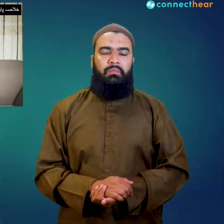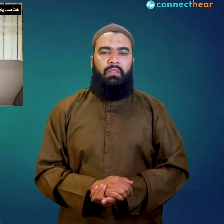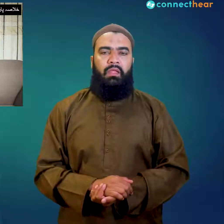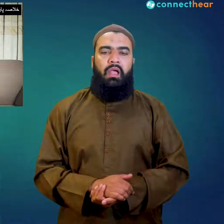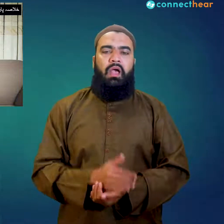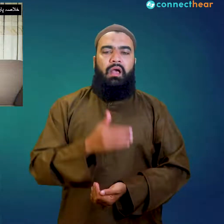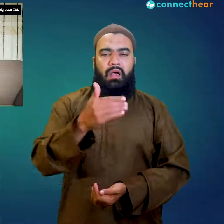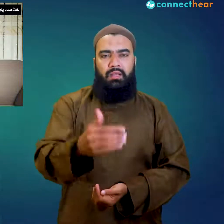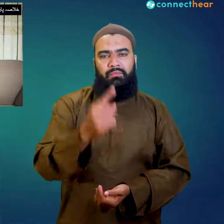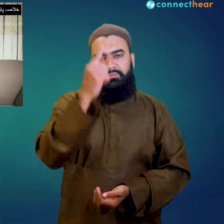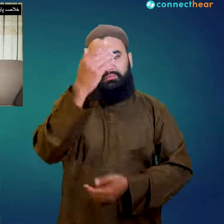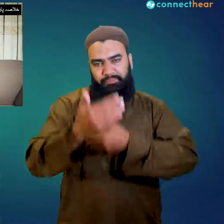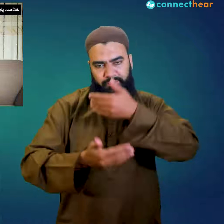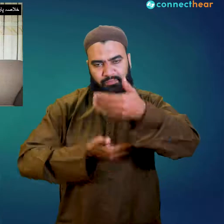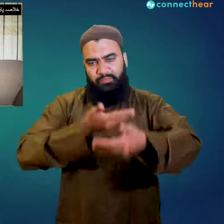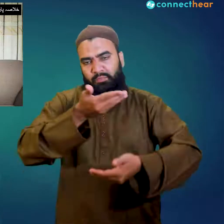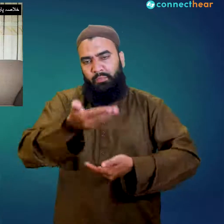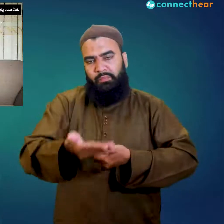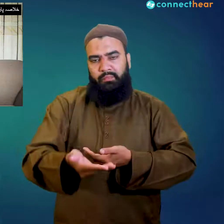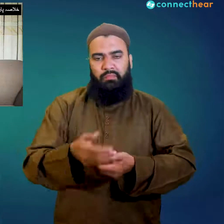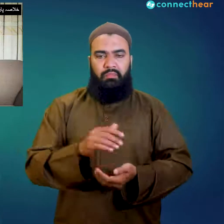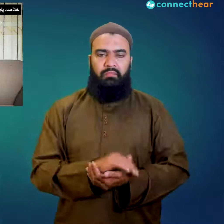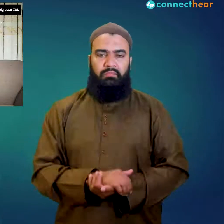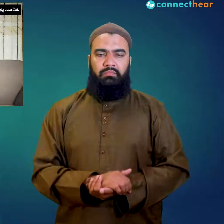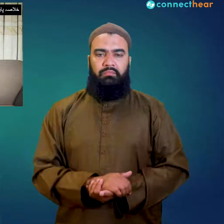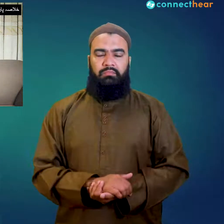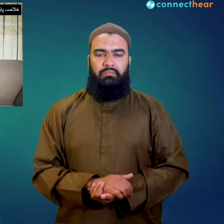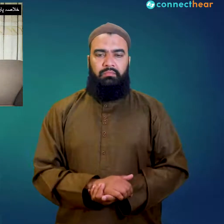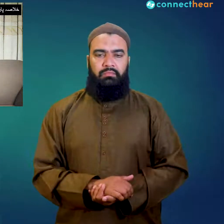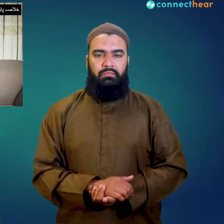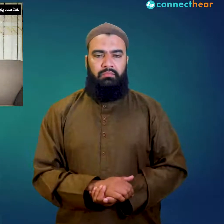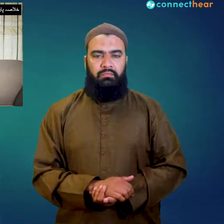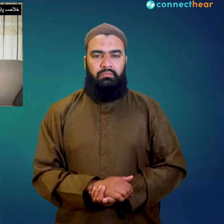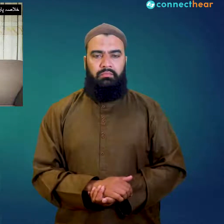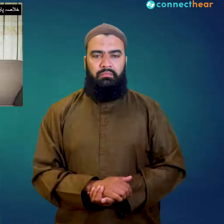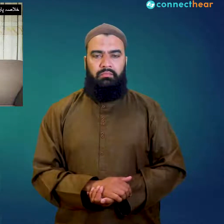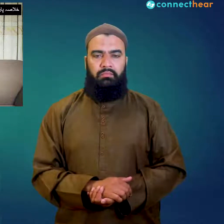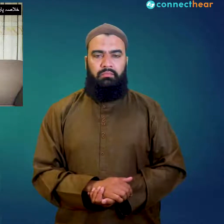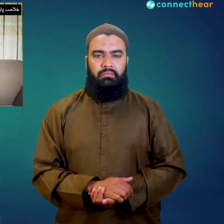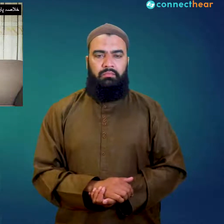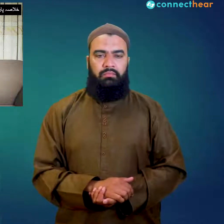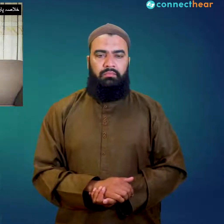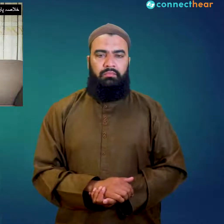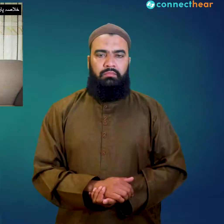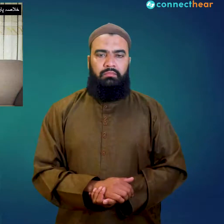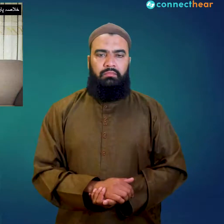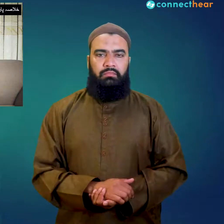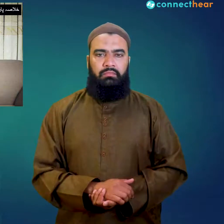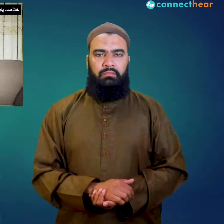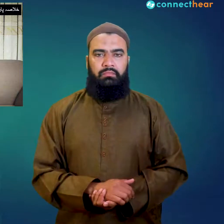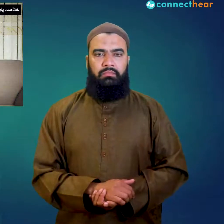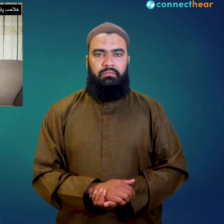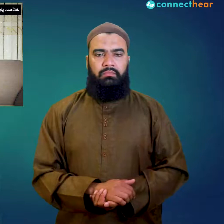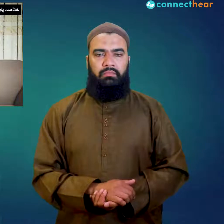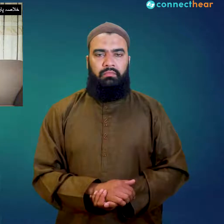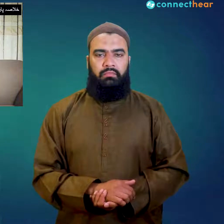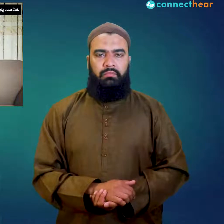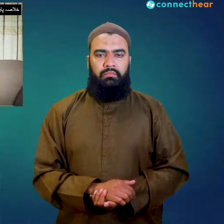رکوع نمبر 3 آیت نمبر 110 کنتم خیر امت اخرجت